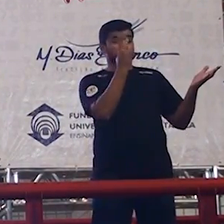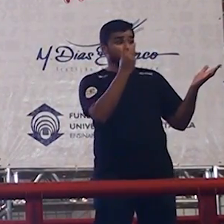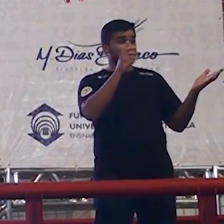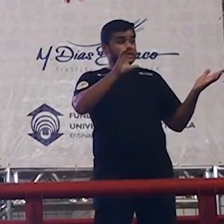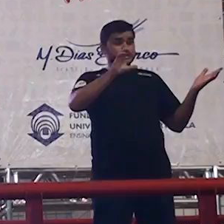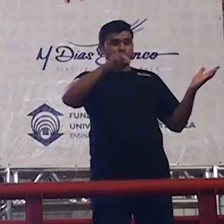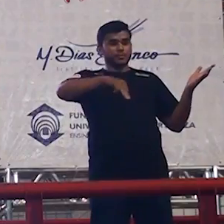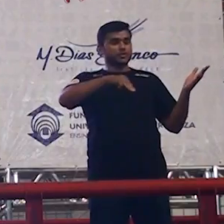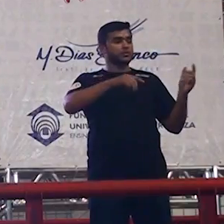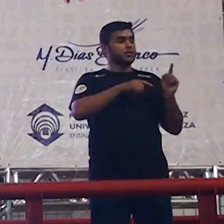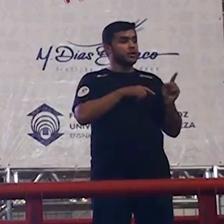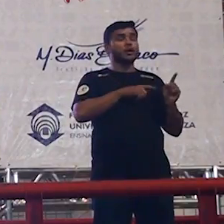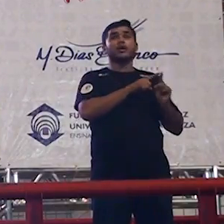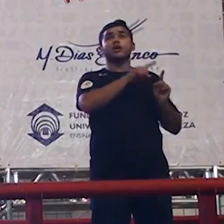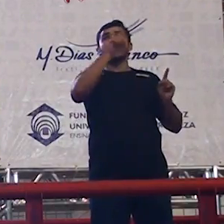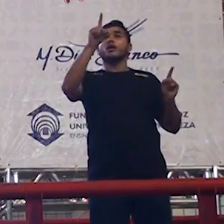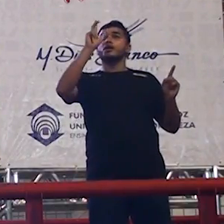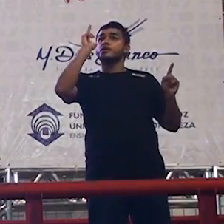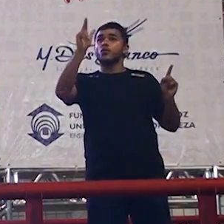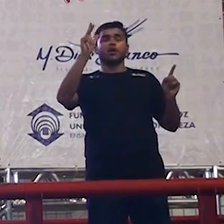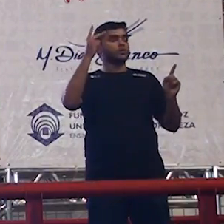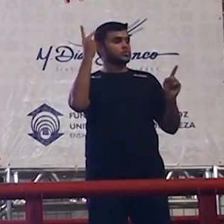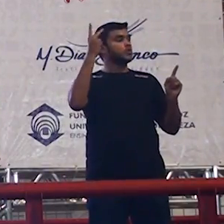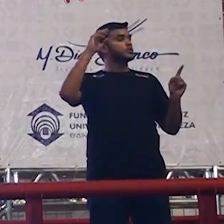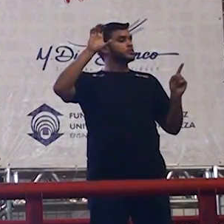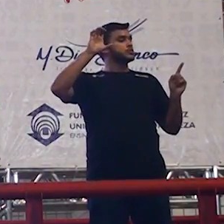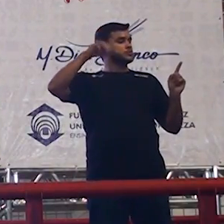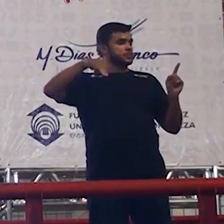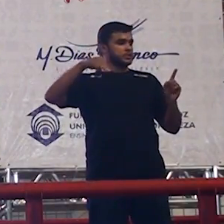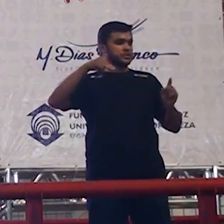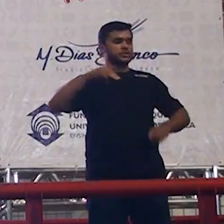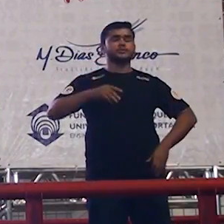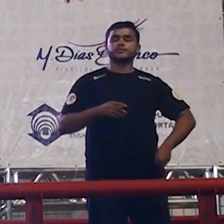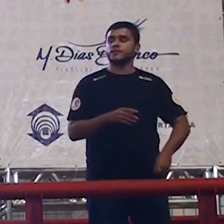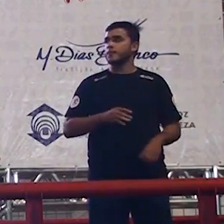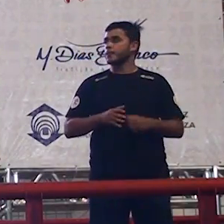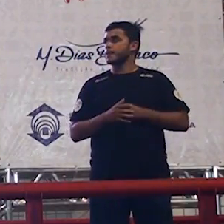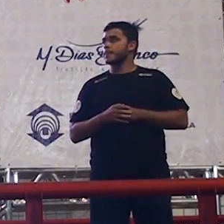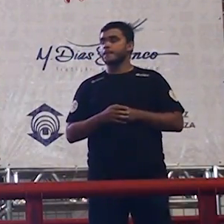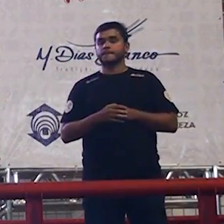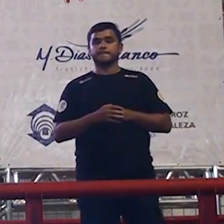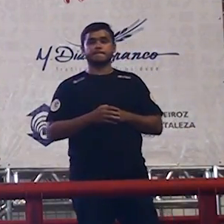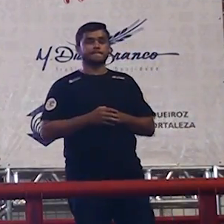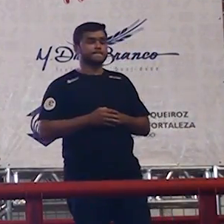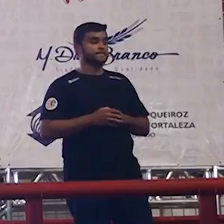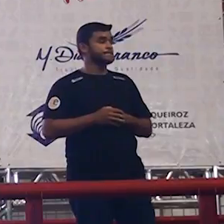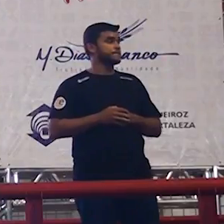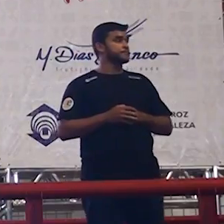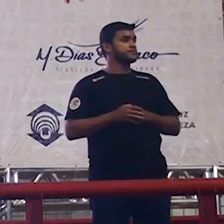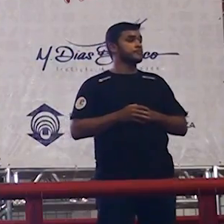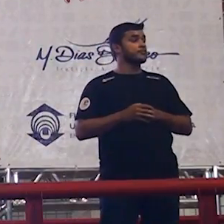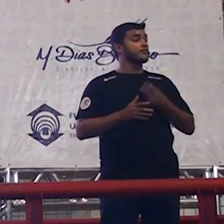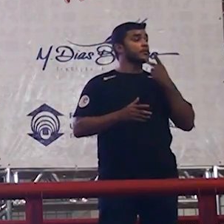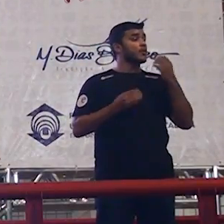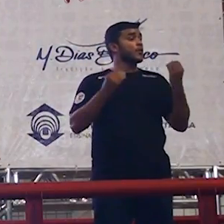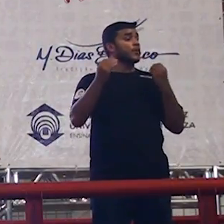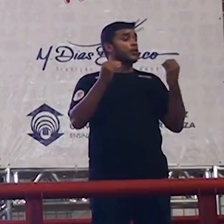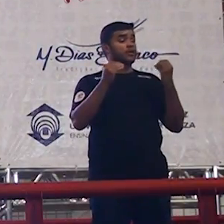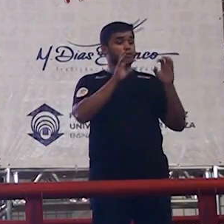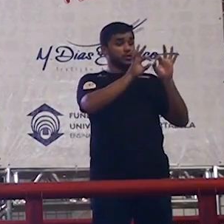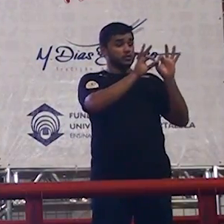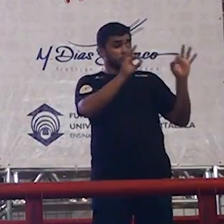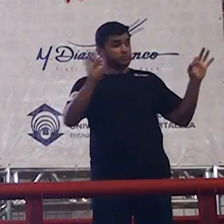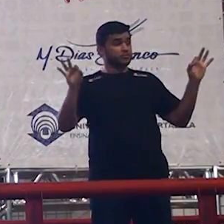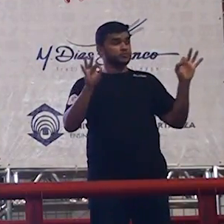pedaço vale 2, o outro também vale 2. E as distâncias, as medidas